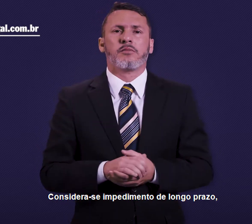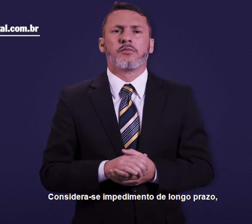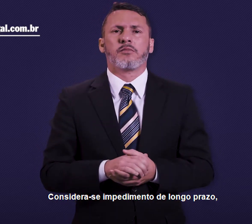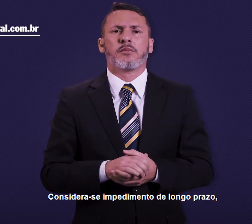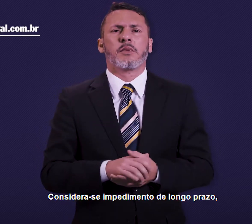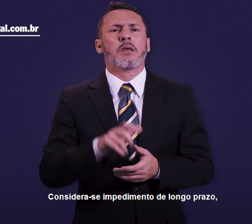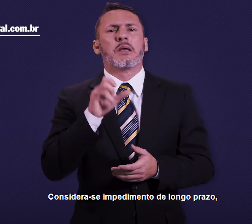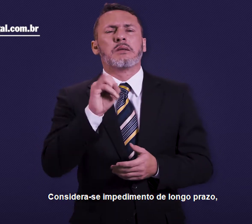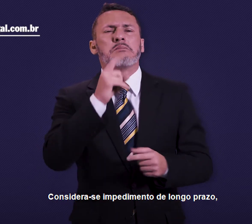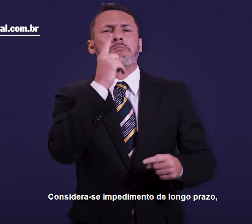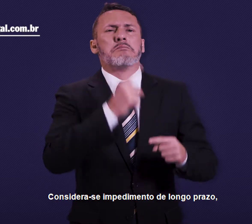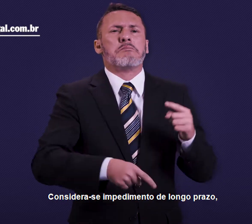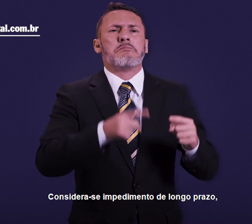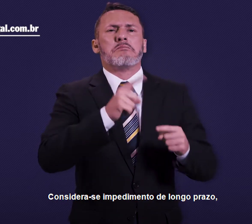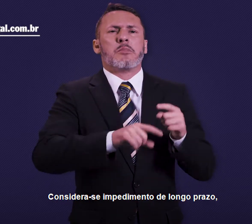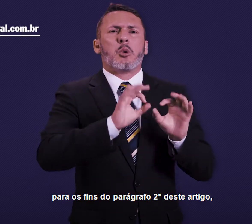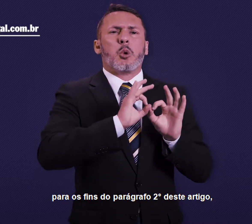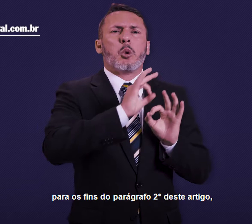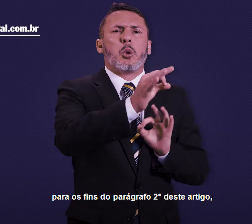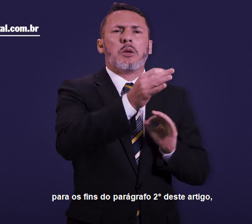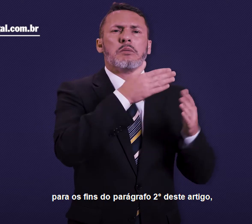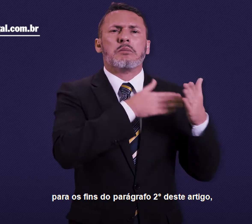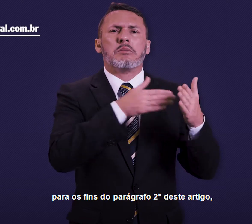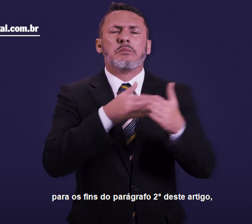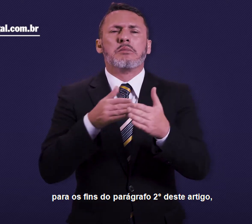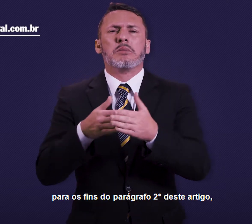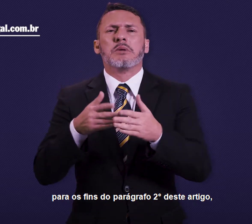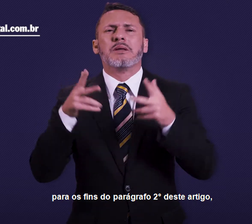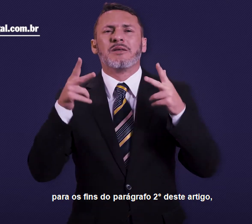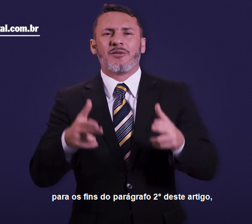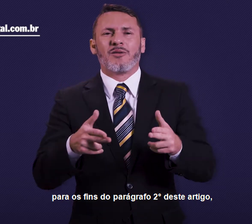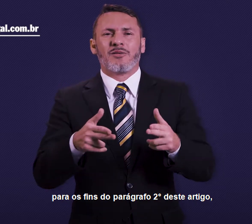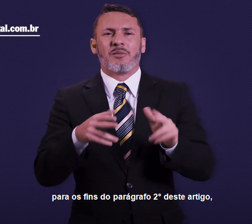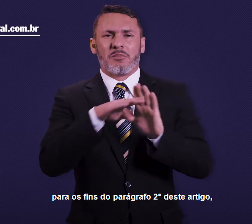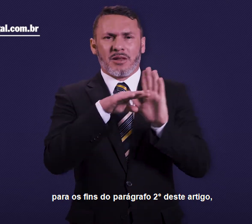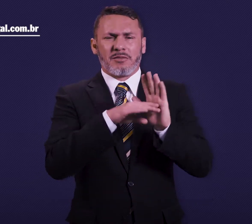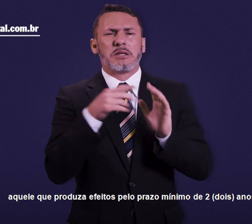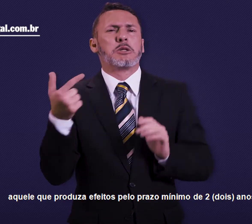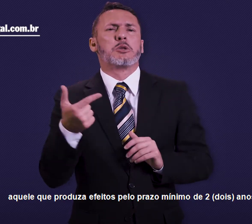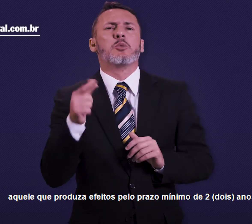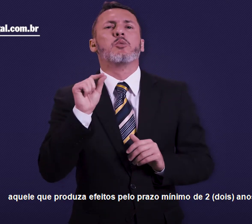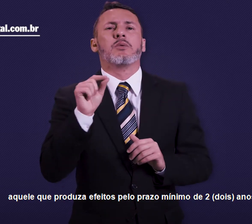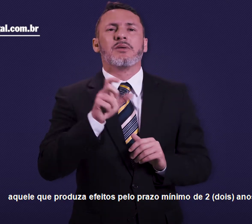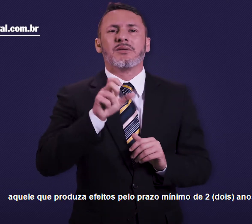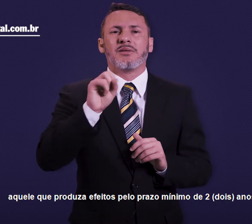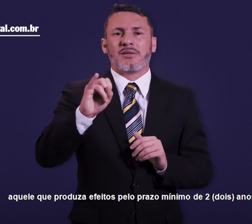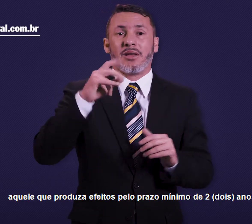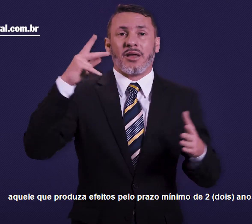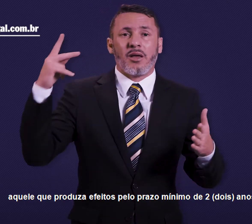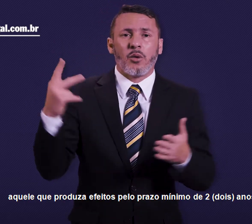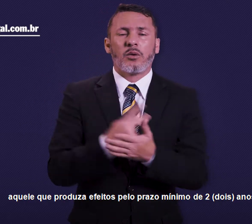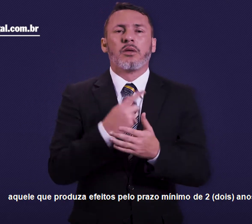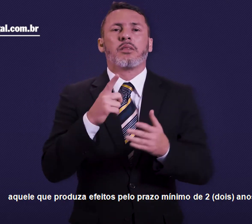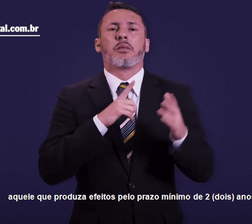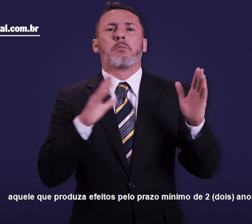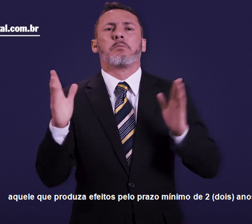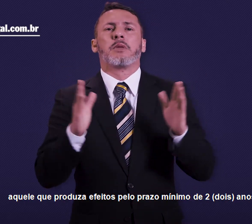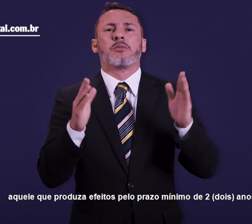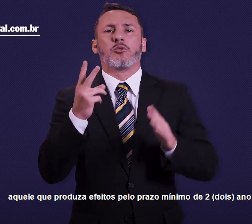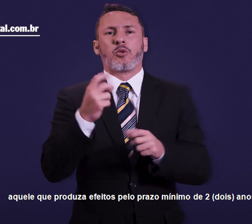Considera-se impedimento de longo prazo para os fins do parágrafo 2º deste artigo aquele que produza efeito pelo prazo mínimo de 2